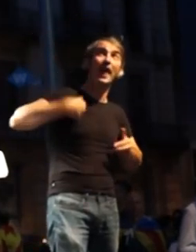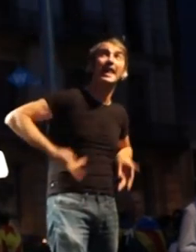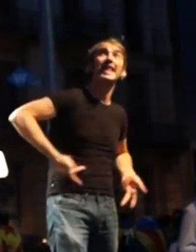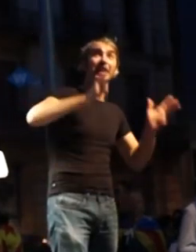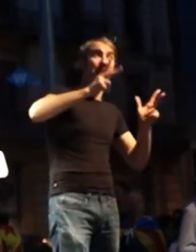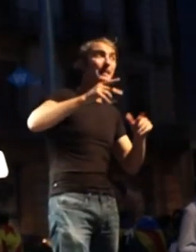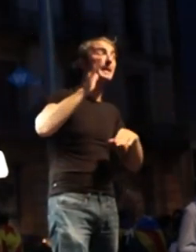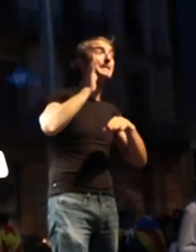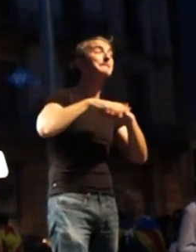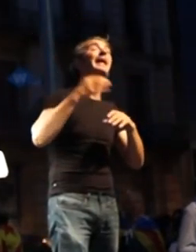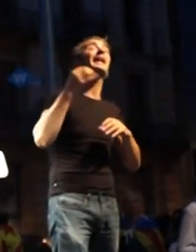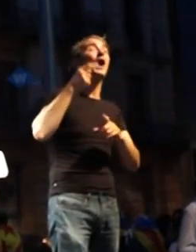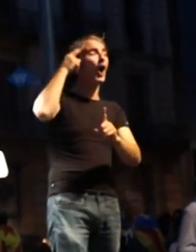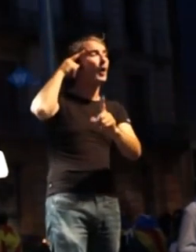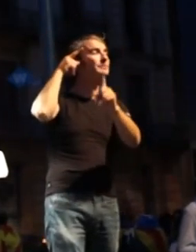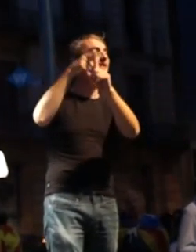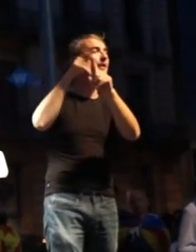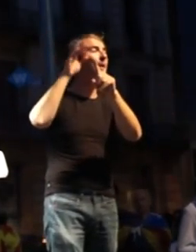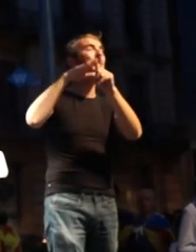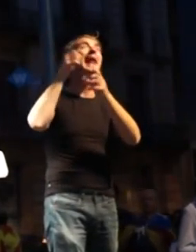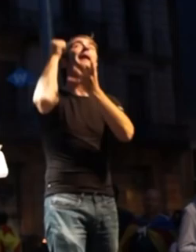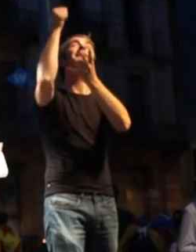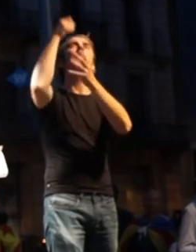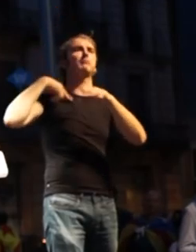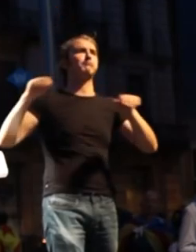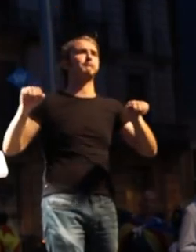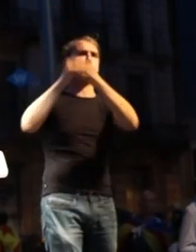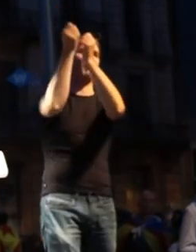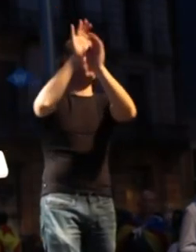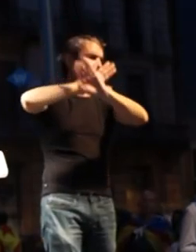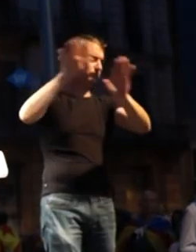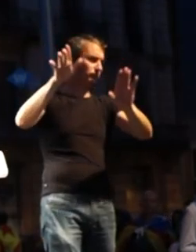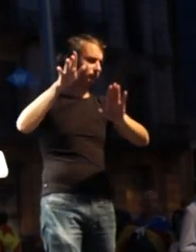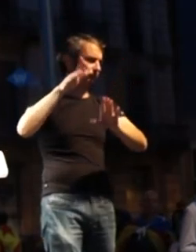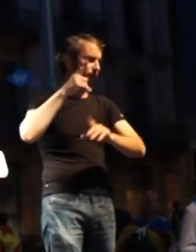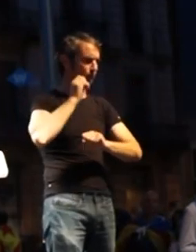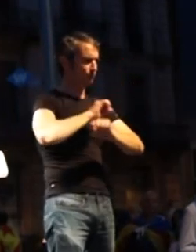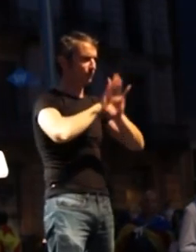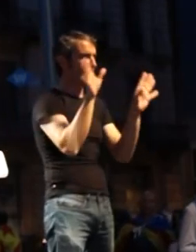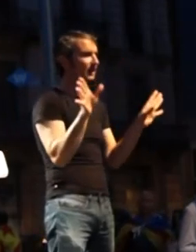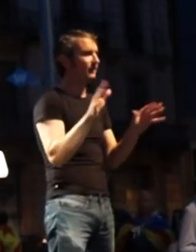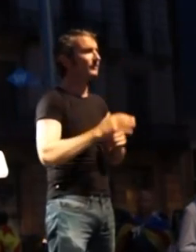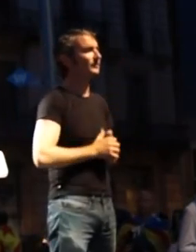mai servirà per mantenir els interessos del capitalisme patriarcal.